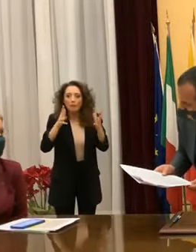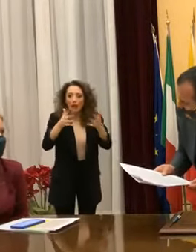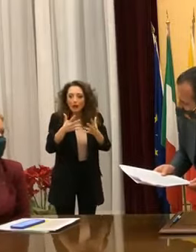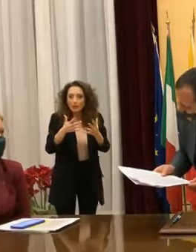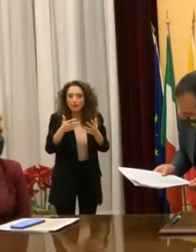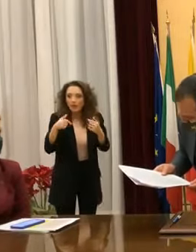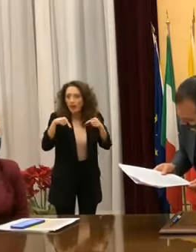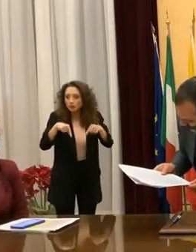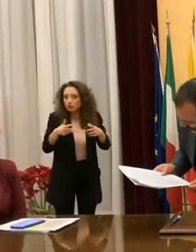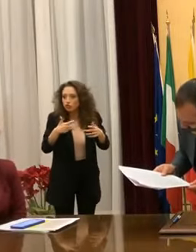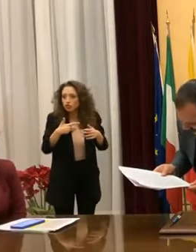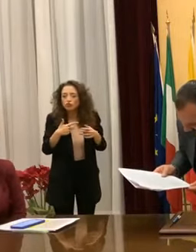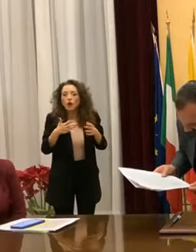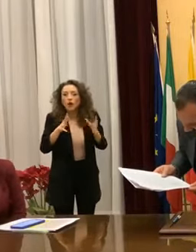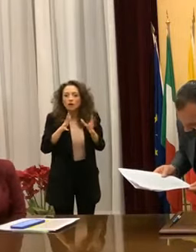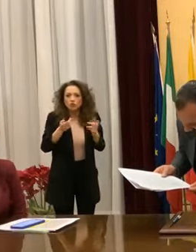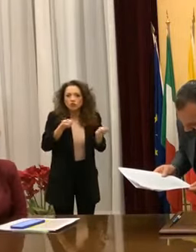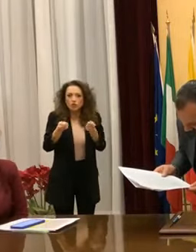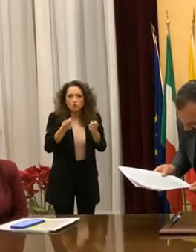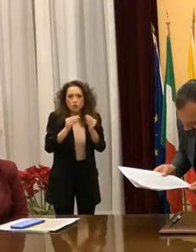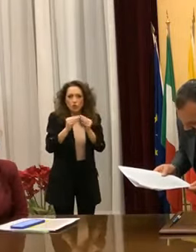la durata dell'emergenza.